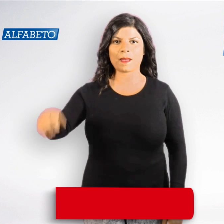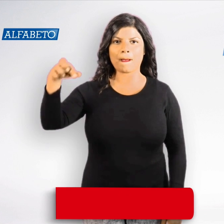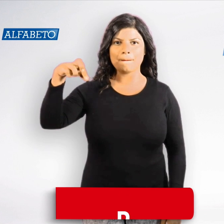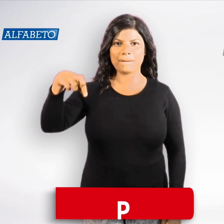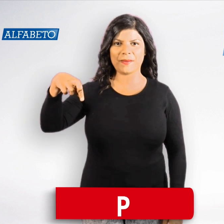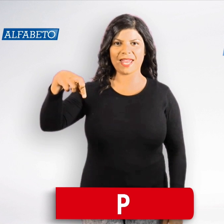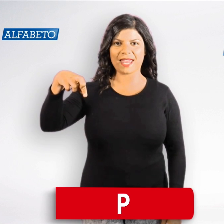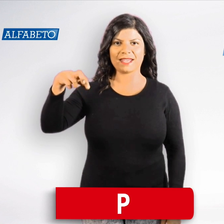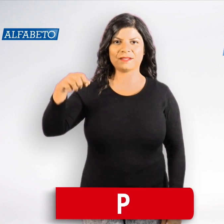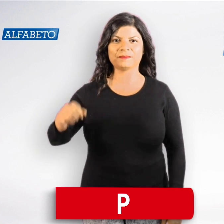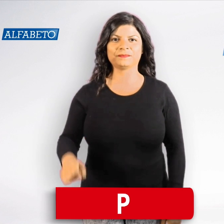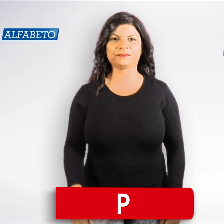P